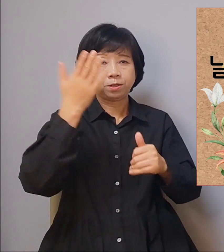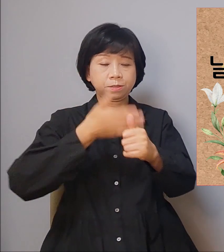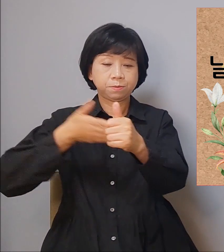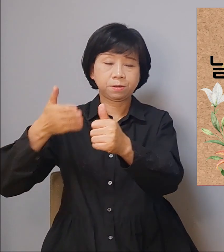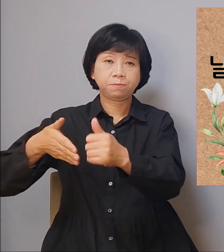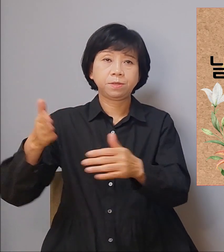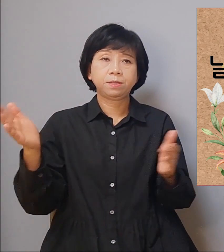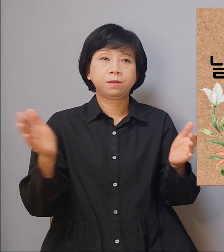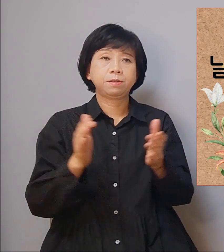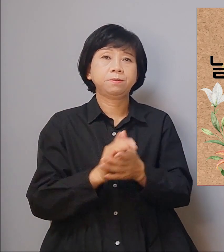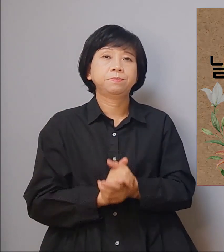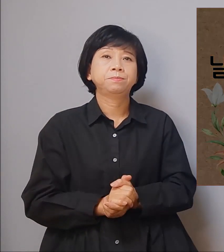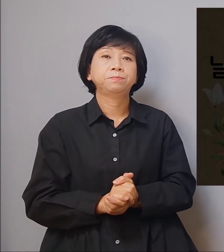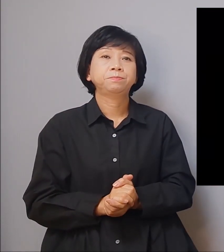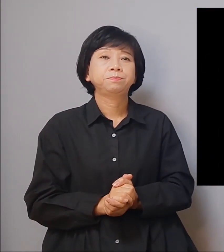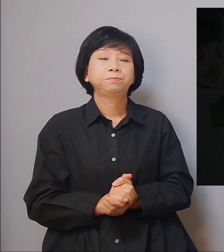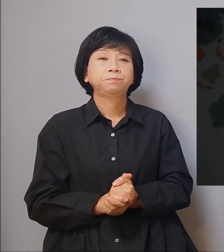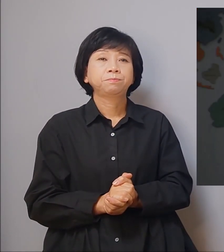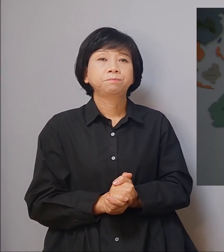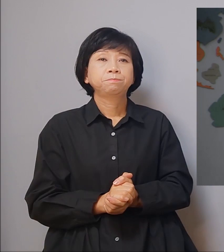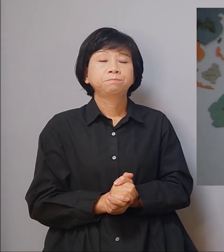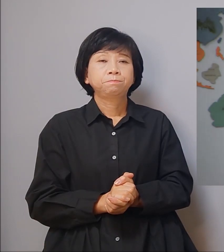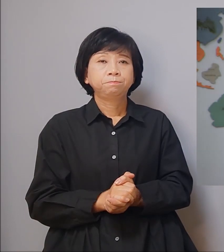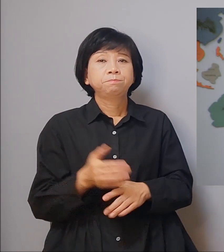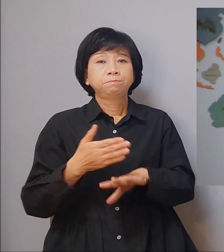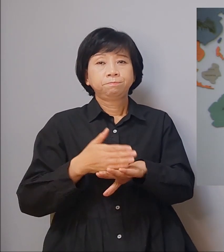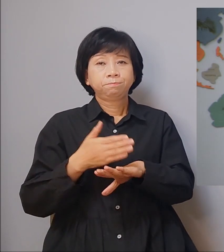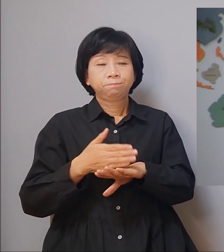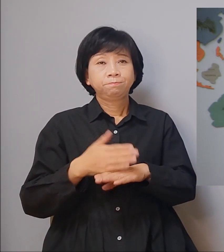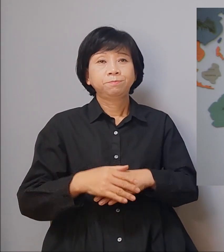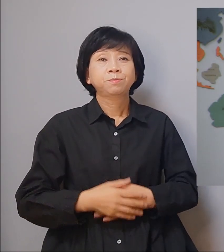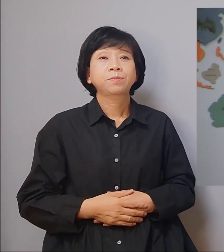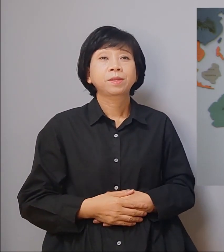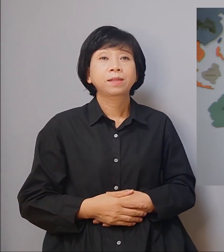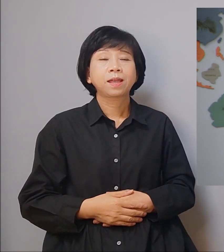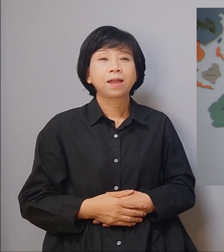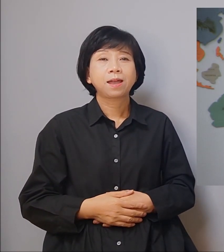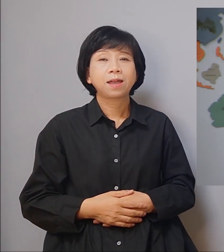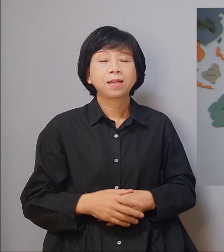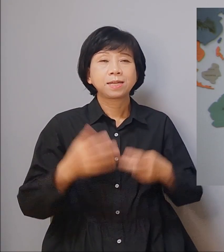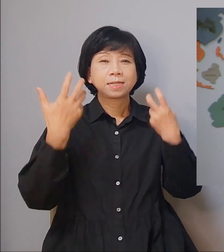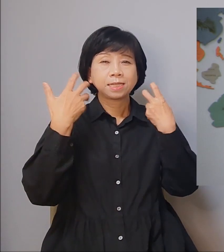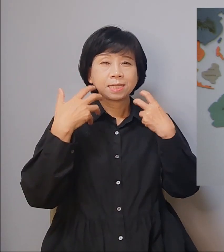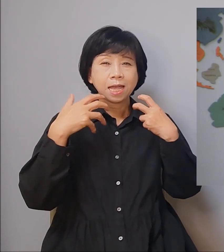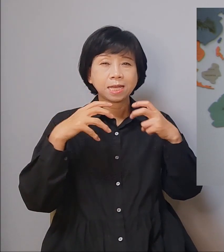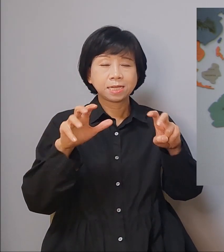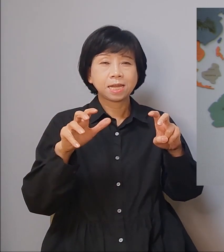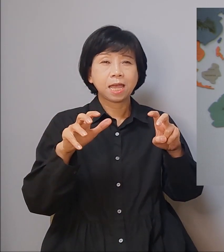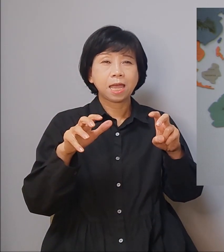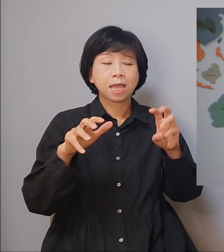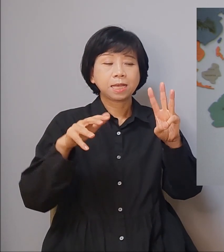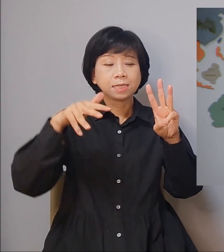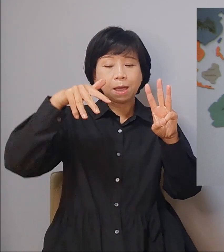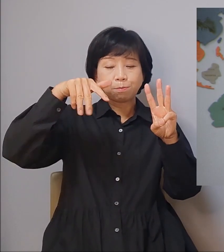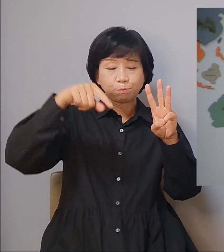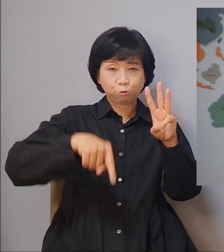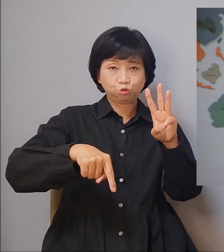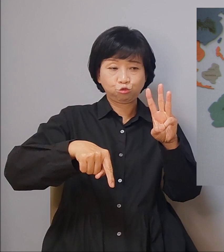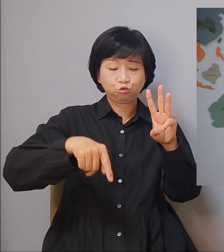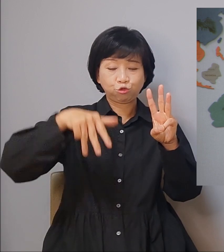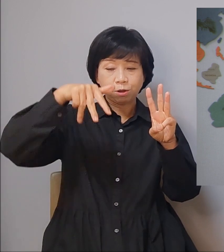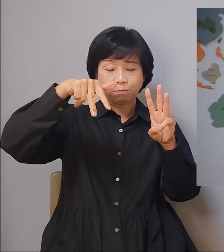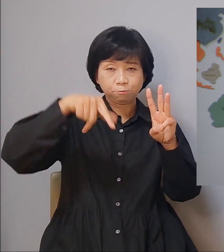성도님들 되시길 바랍니다. 아멘. 감사합니다. 새 일에는 3주간이라는 뜻입니다.